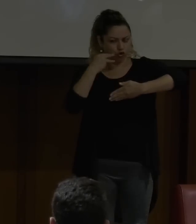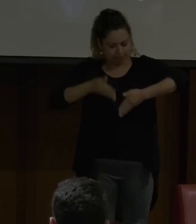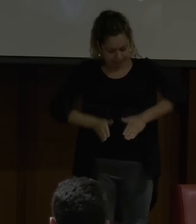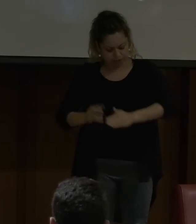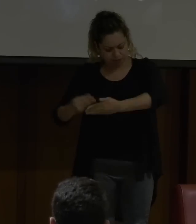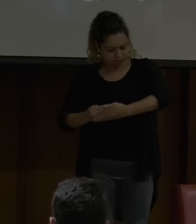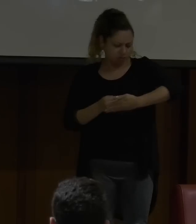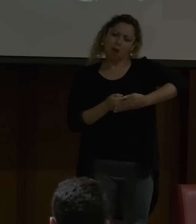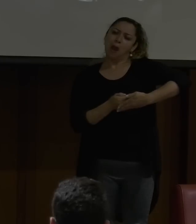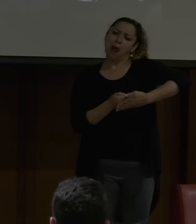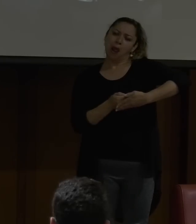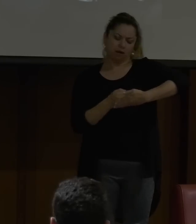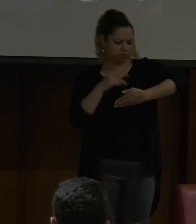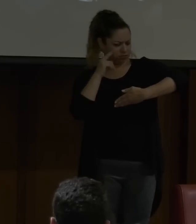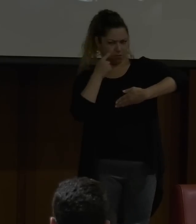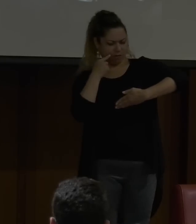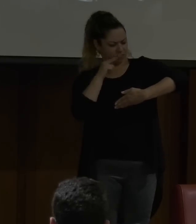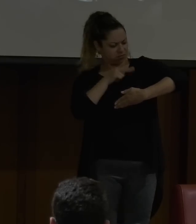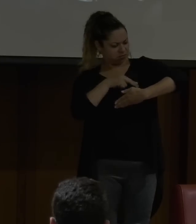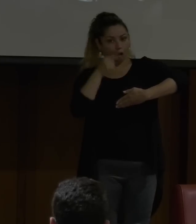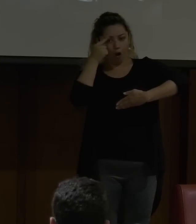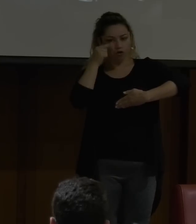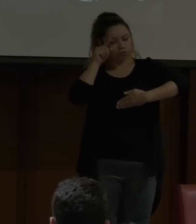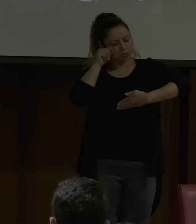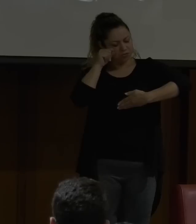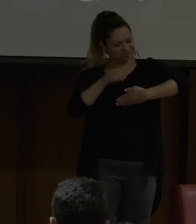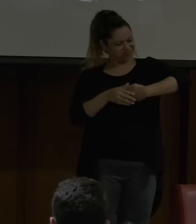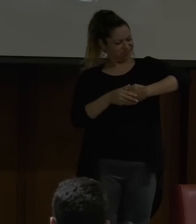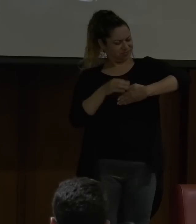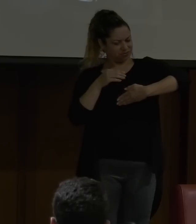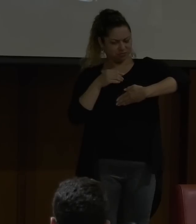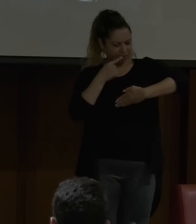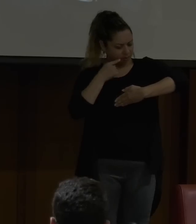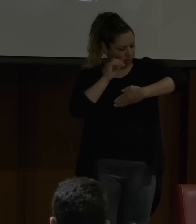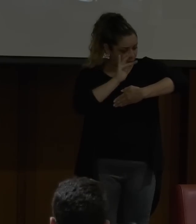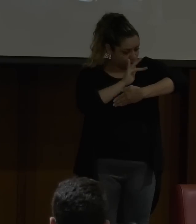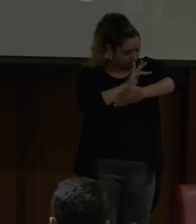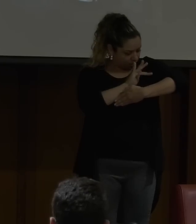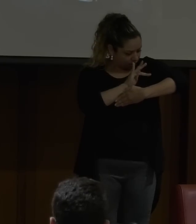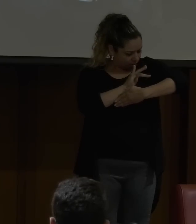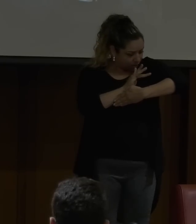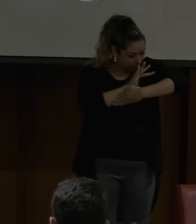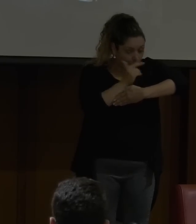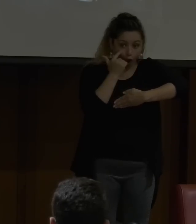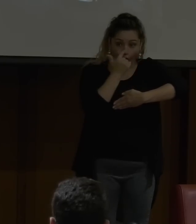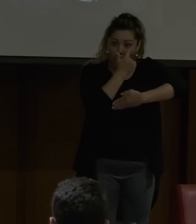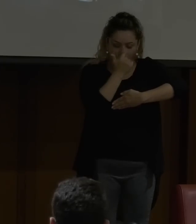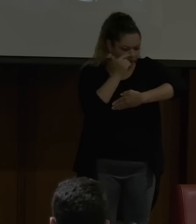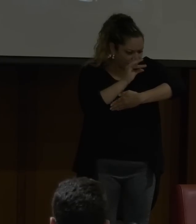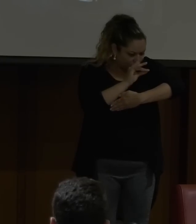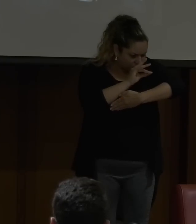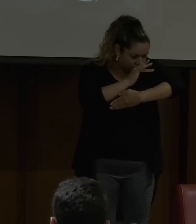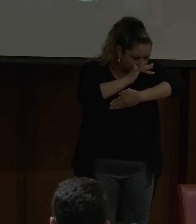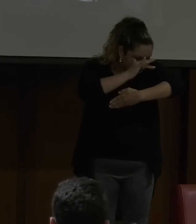del niño permanecían cerrados. Abel los tocó levemente. Cuando el niño los abrió, descubrió bajo los párpados una especie de